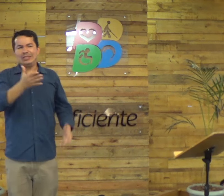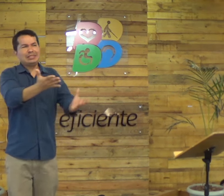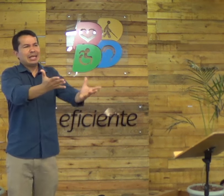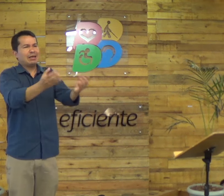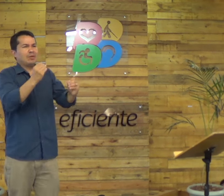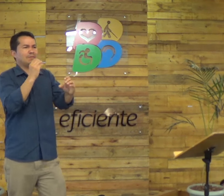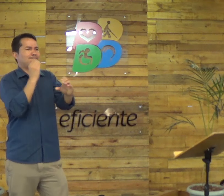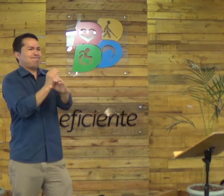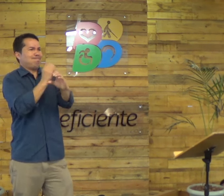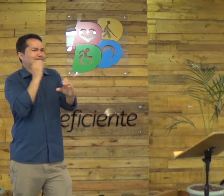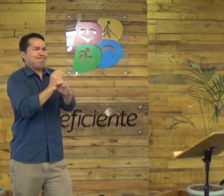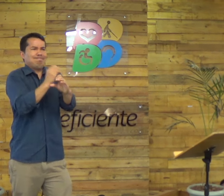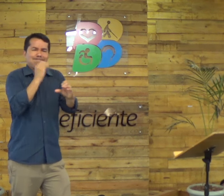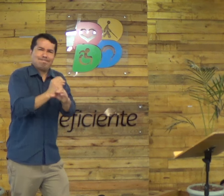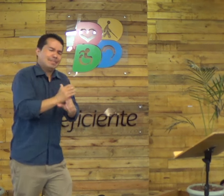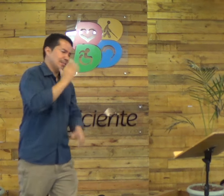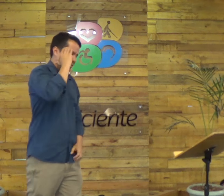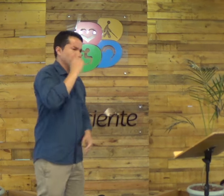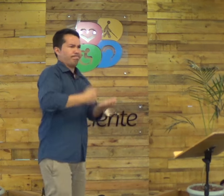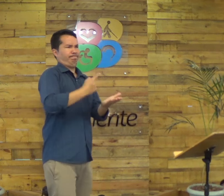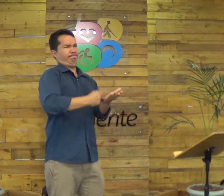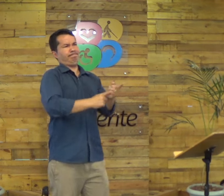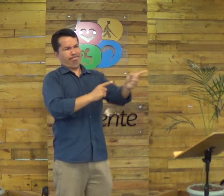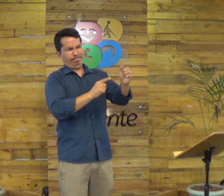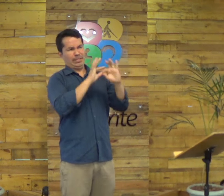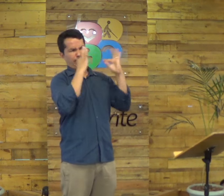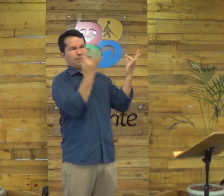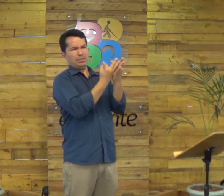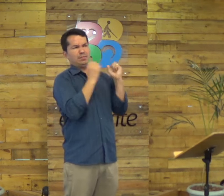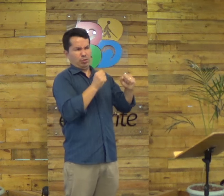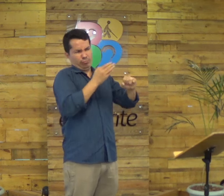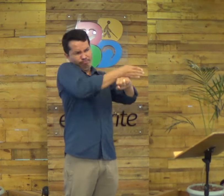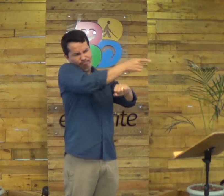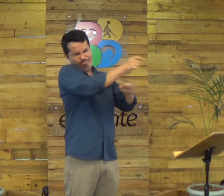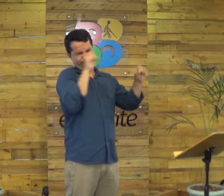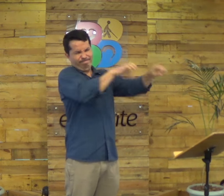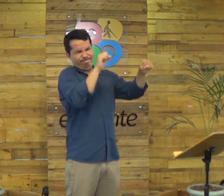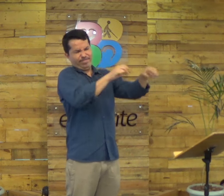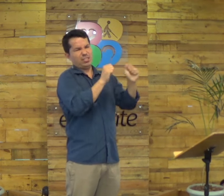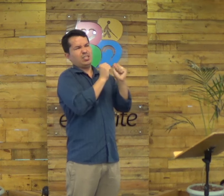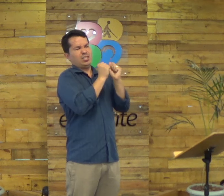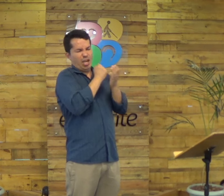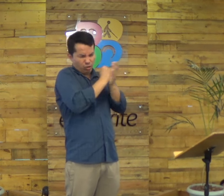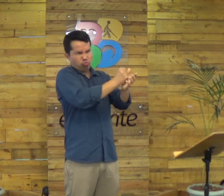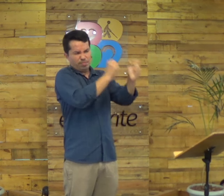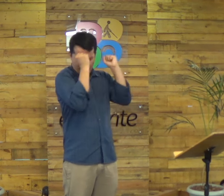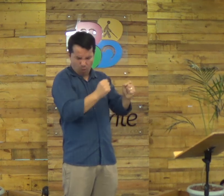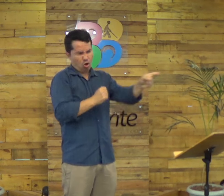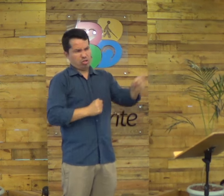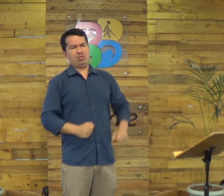mas como é que eu vou fazer agora, como é que eu vou conversar com ela? Não, vou vir em caixa, vou ensinar, vou ajudar,